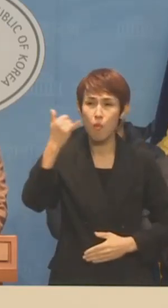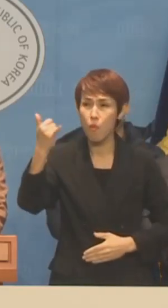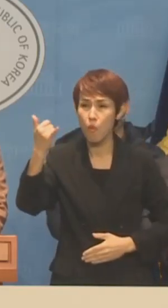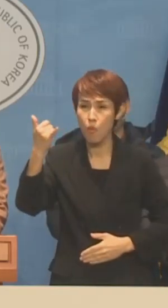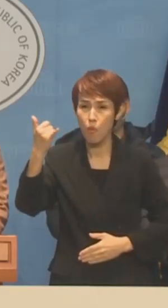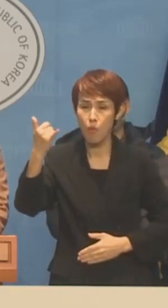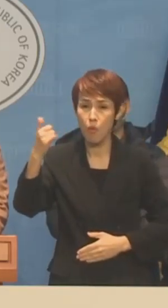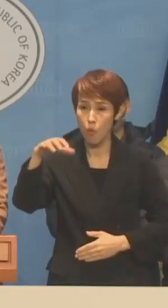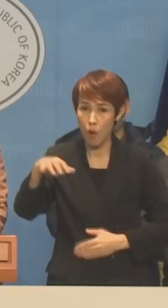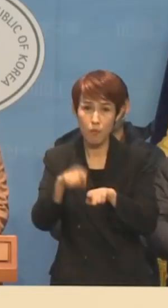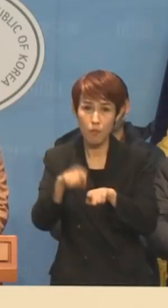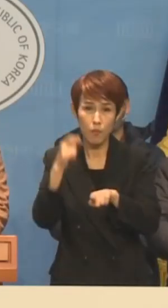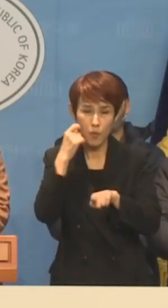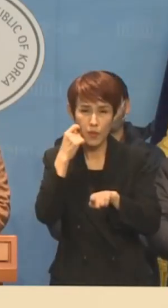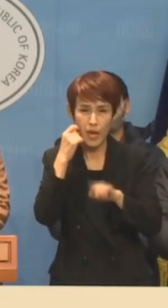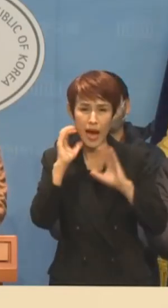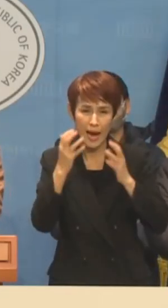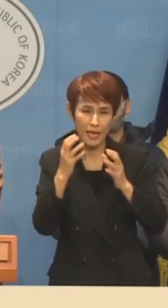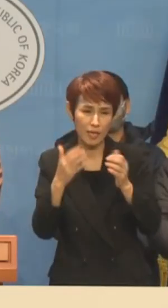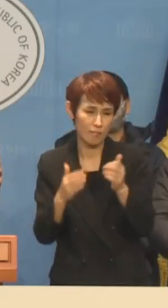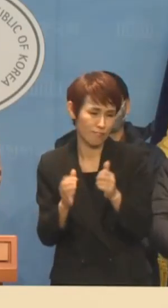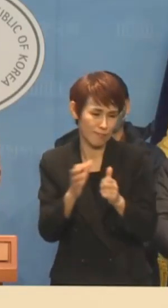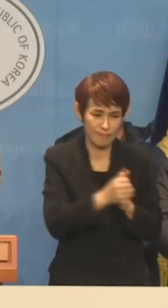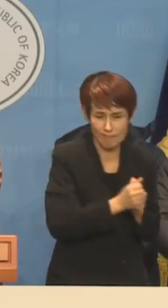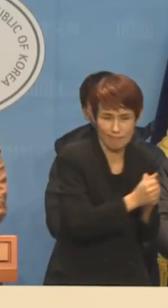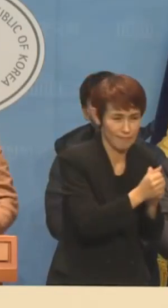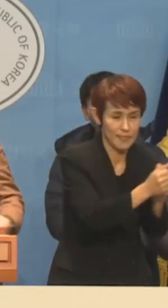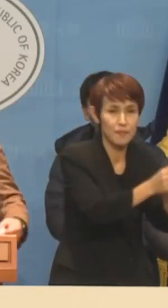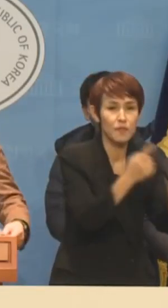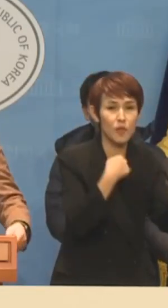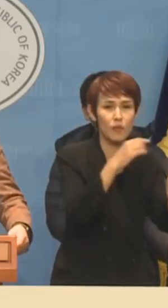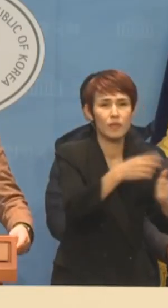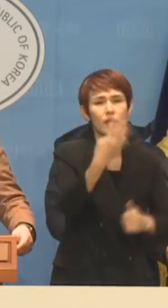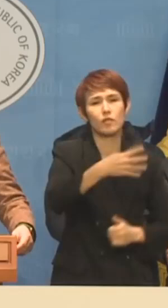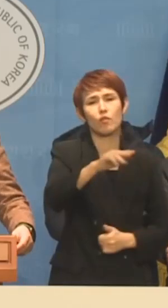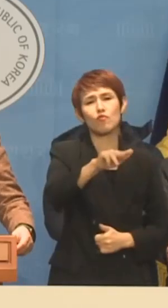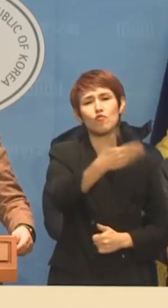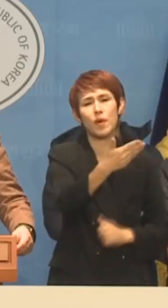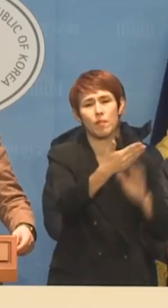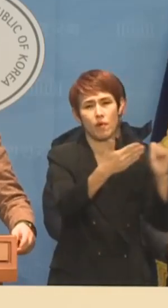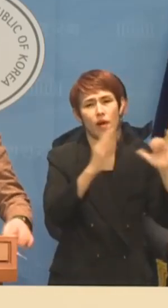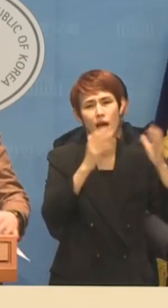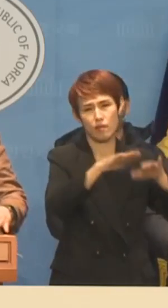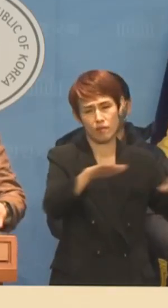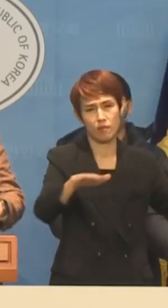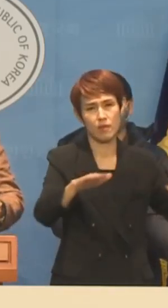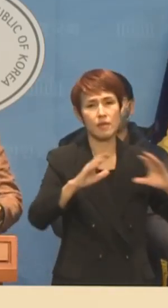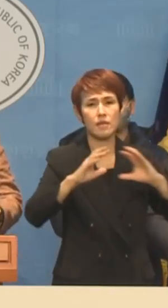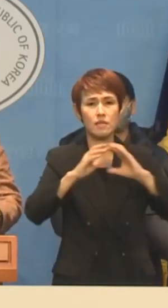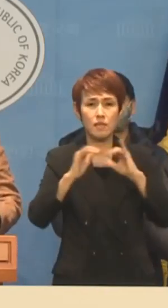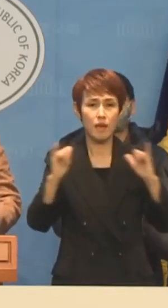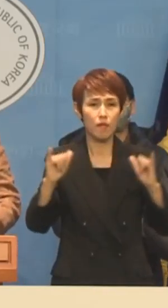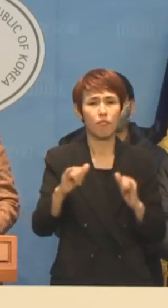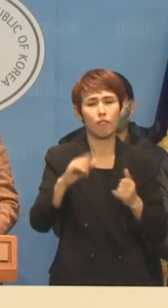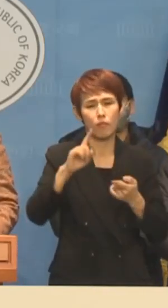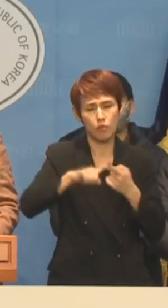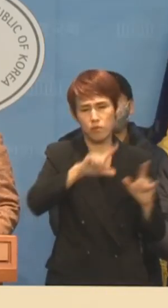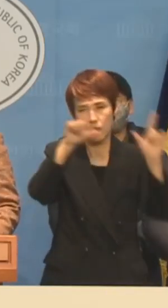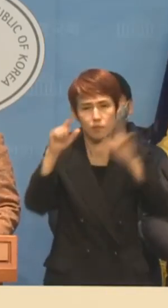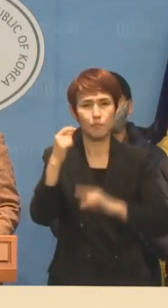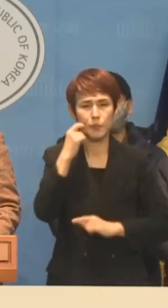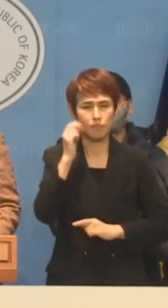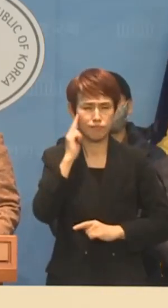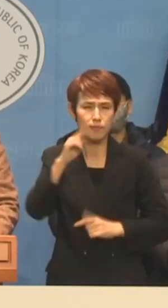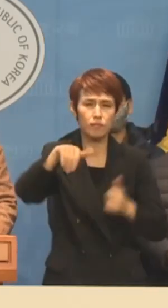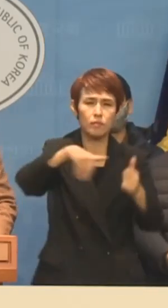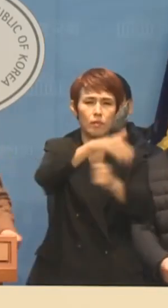끌려간 4,600명의 아동들이 인간으로서의 존엄을 잃고 비참한 환경 속에서